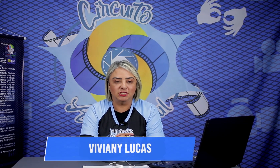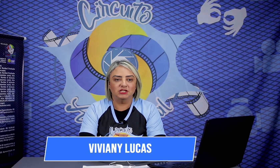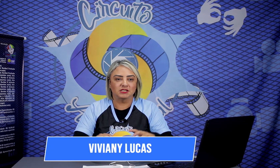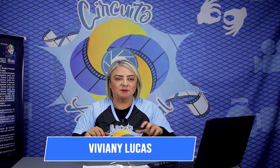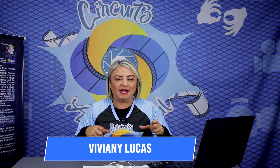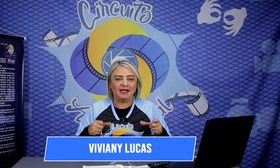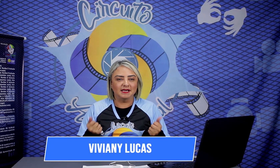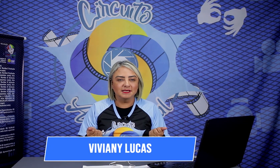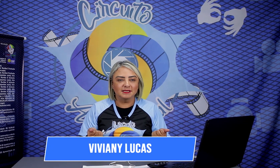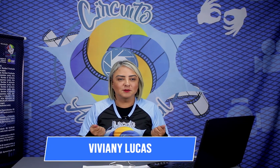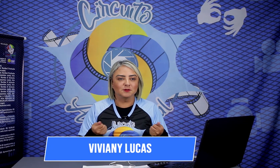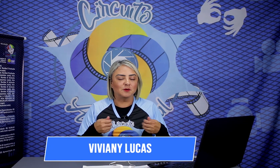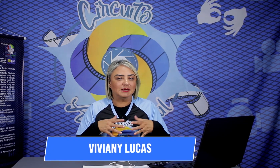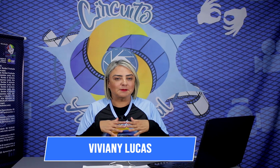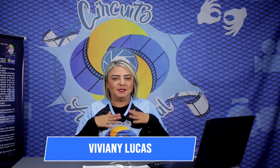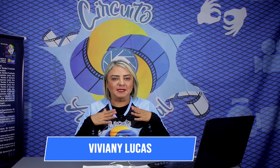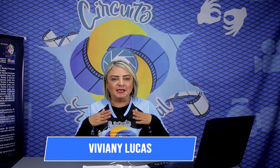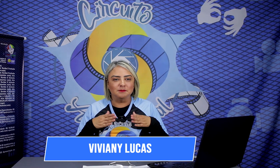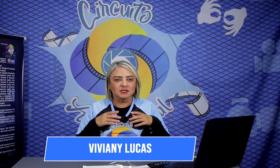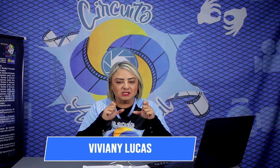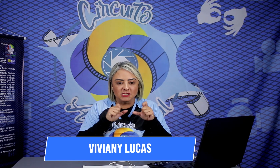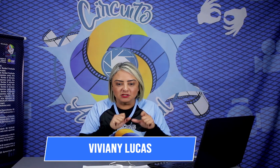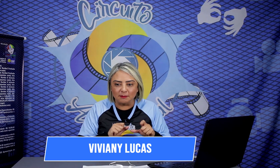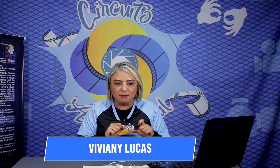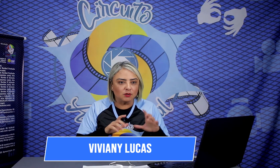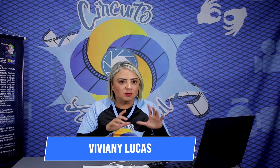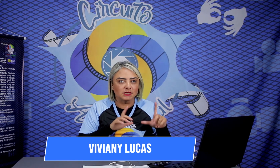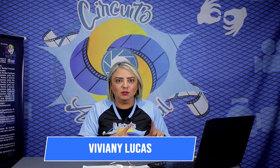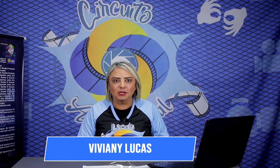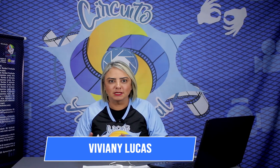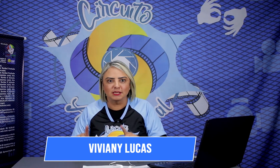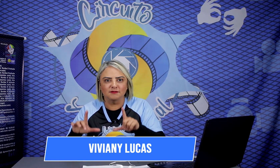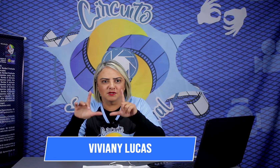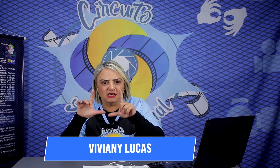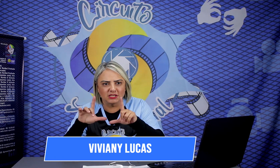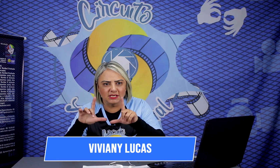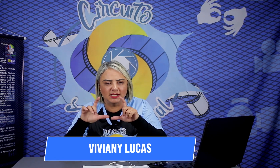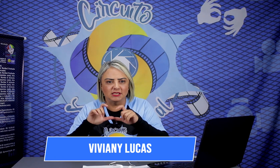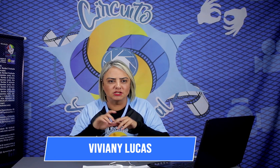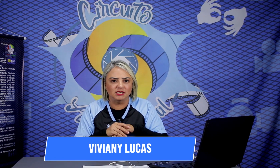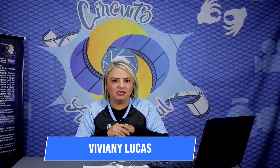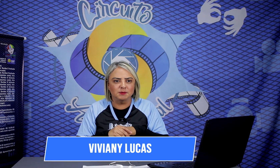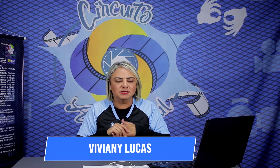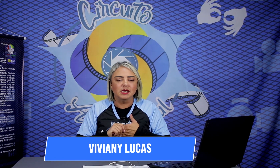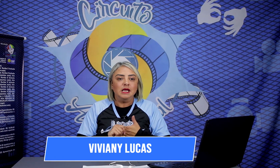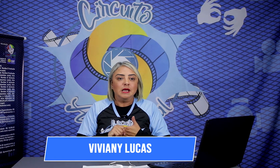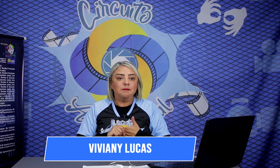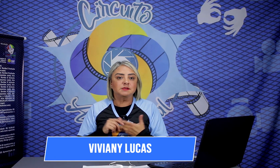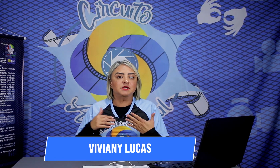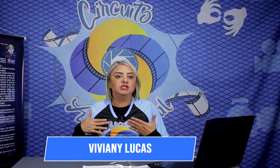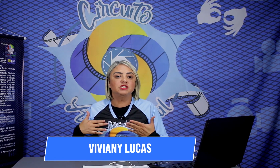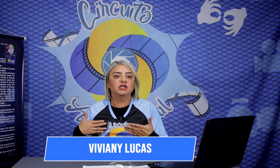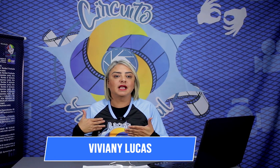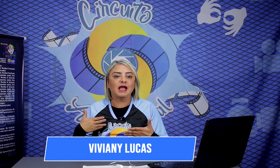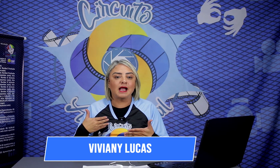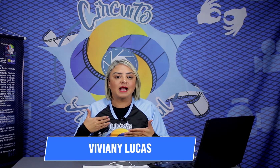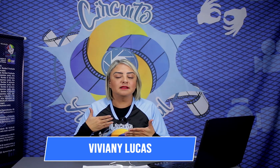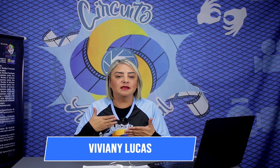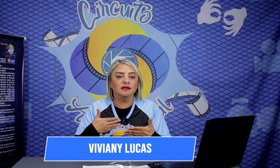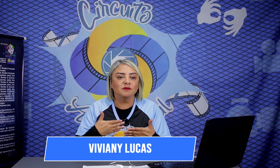acha bacana quando começa a aprender Libras, a primeira coisa que olha na televisão é a janelinha de Libras, mas para a gente chegar a ter, não é